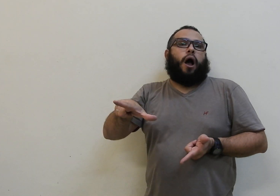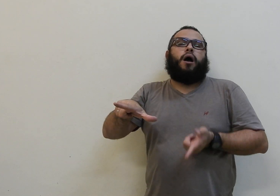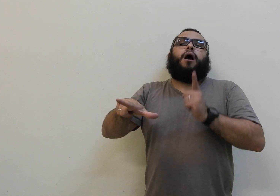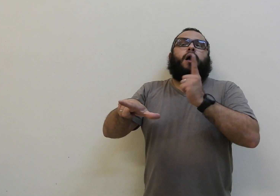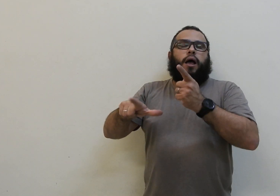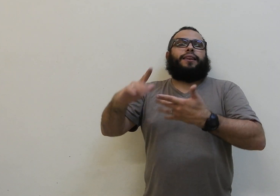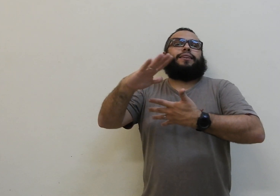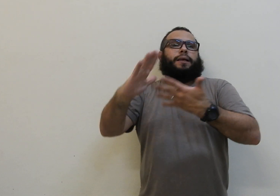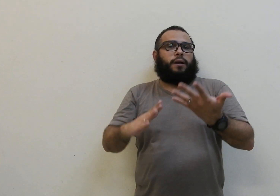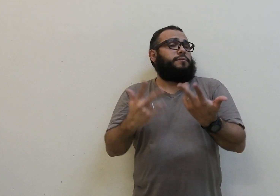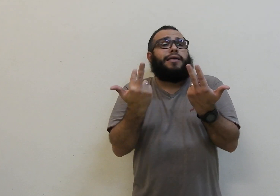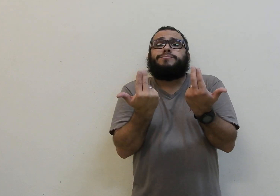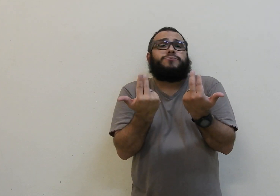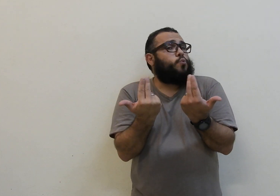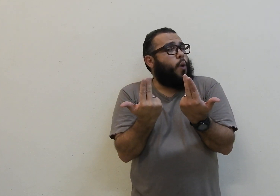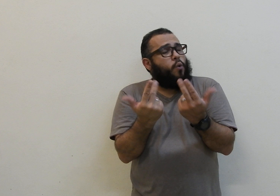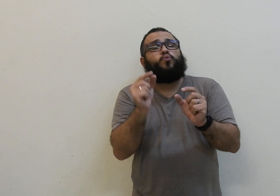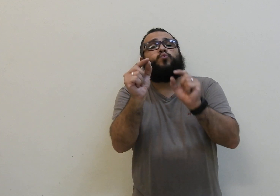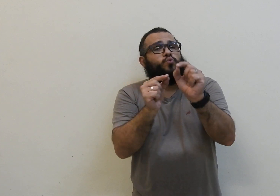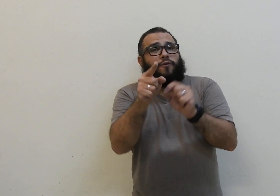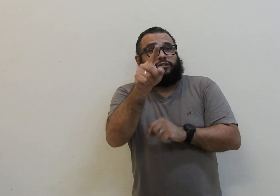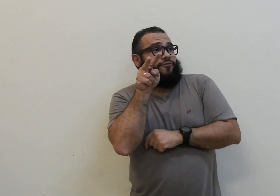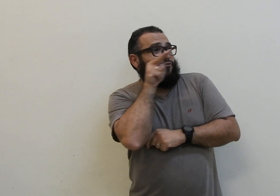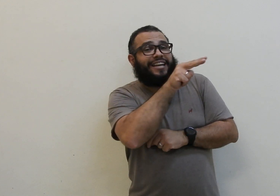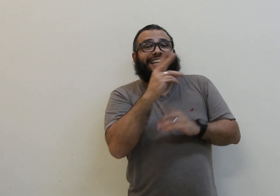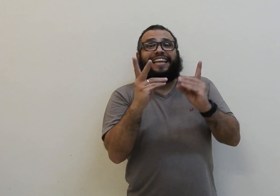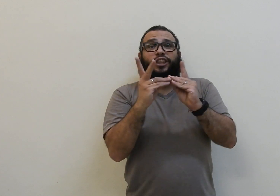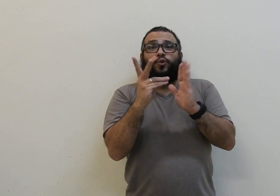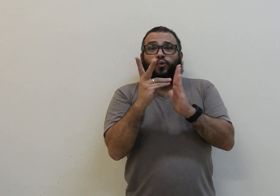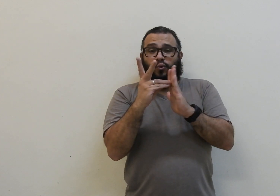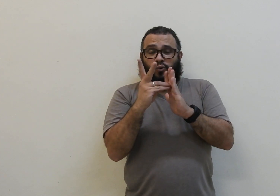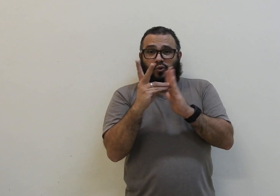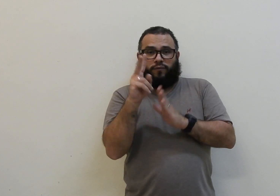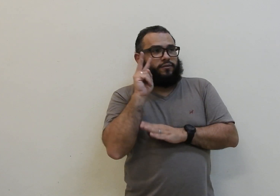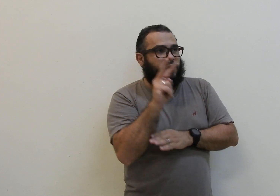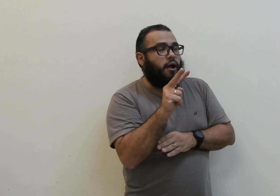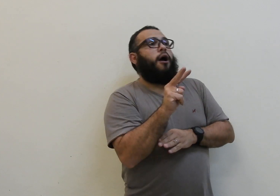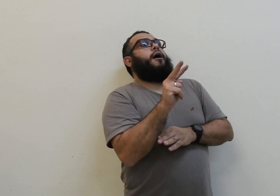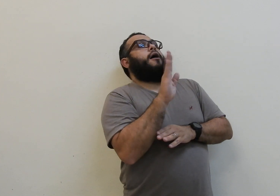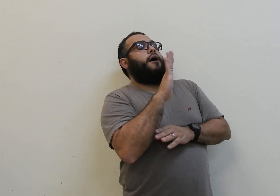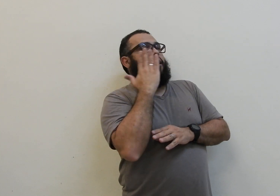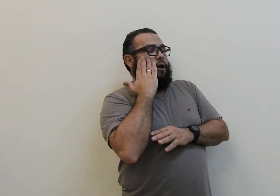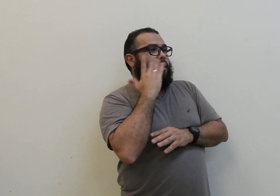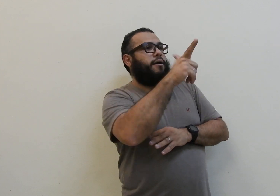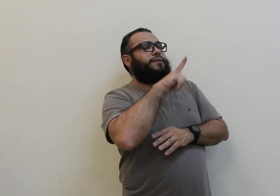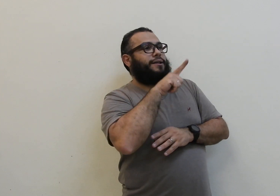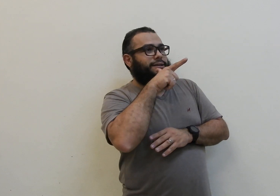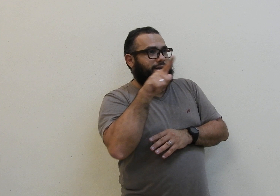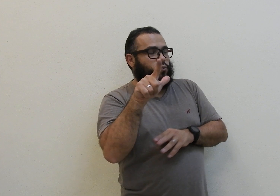surdo, pertencente a uma língua, a uma comunidade. Assim como quando vocês enxergam um índio,